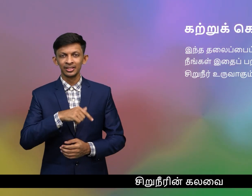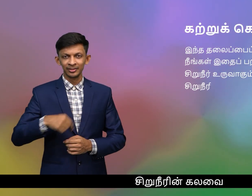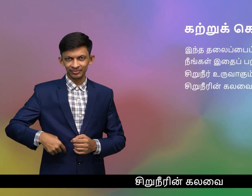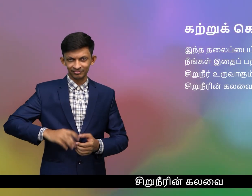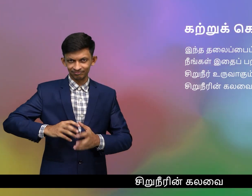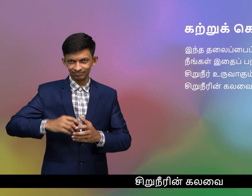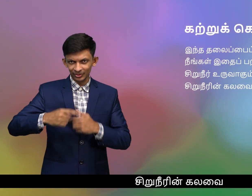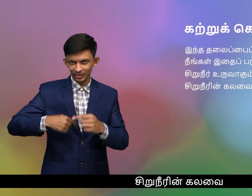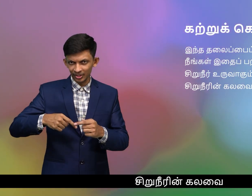சிறுநீரின் கலவை,